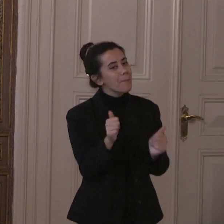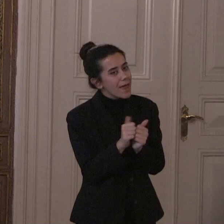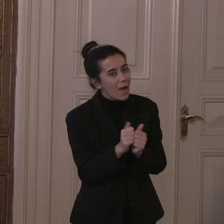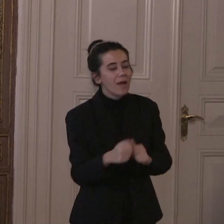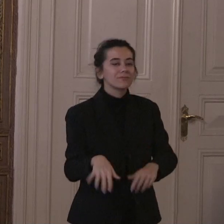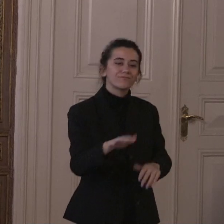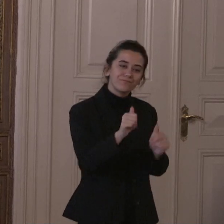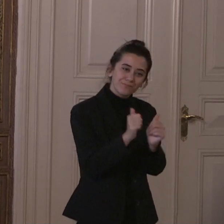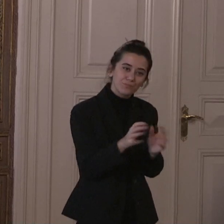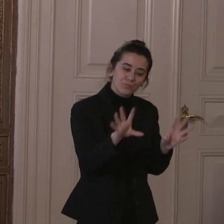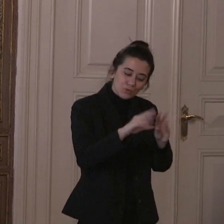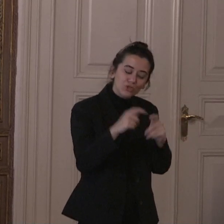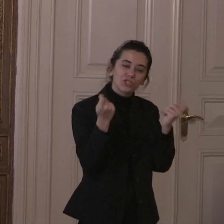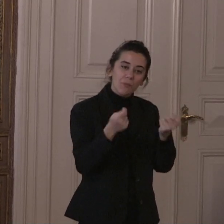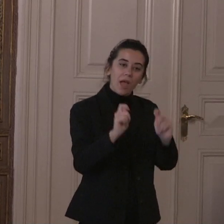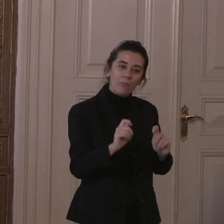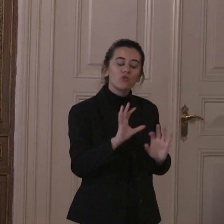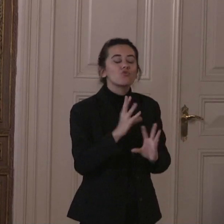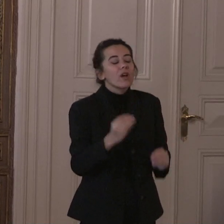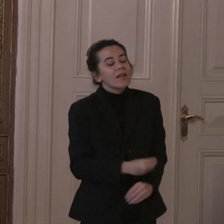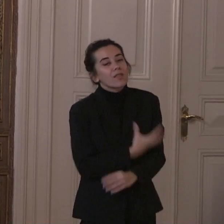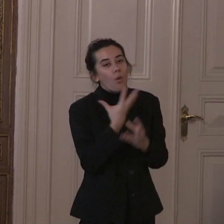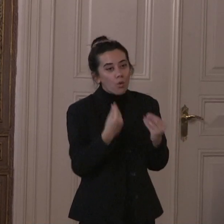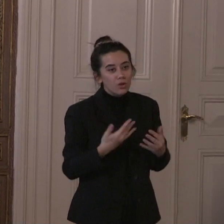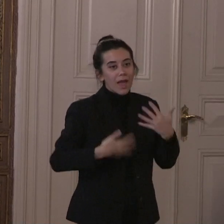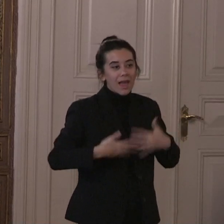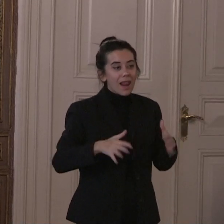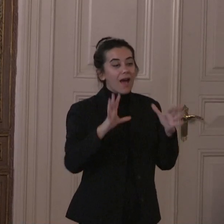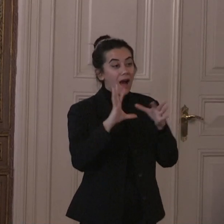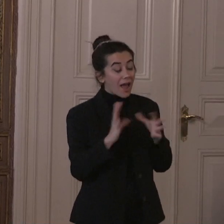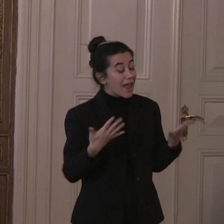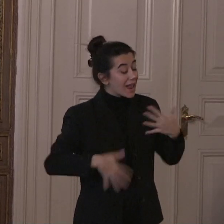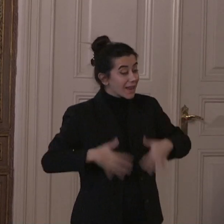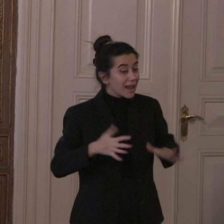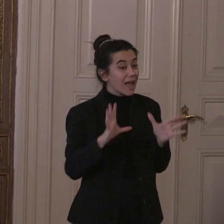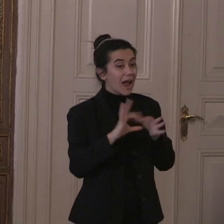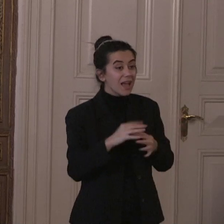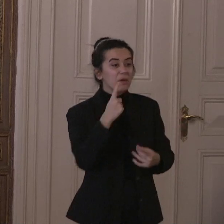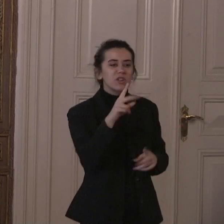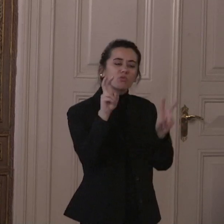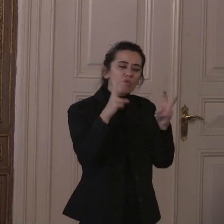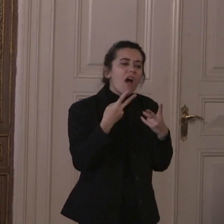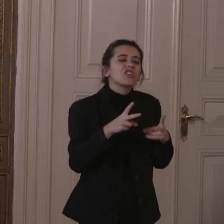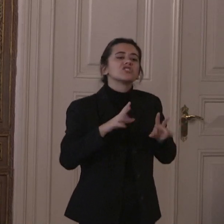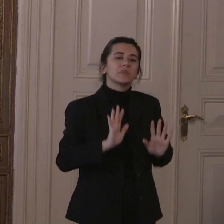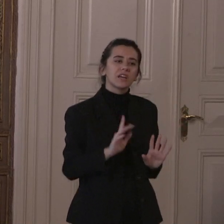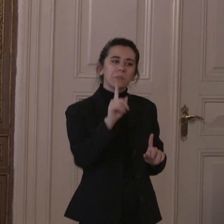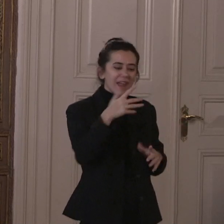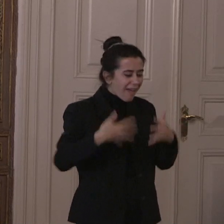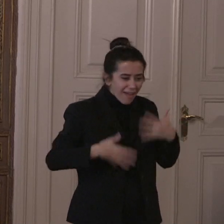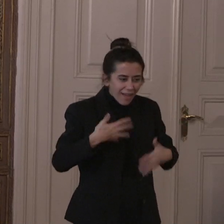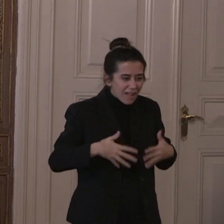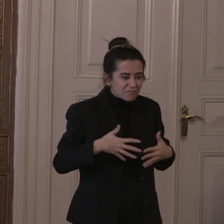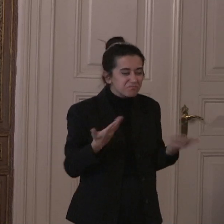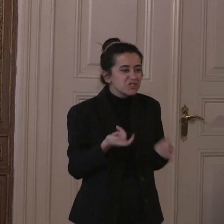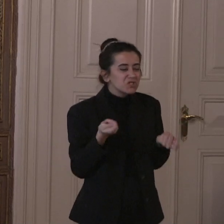bir etkinlikti. Çok çok etkiliydi. Engellilikle ilgili hiçbir şeyden bahsetmedik. Hiçbir engellilik teması yoktu. Sadece